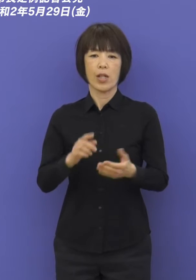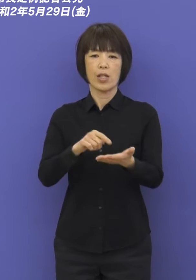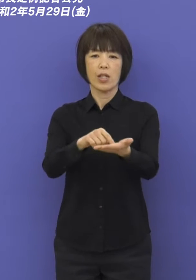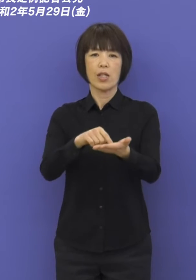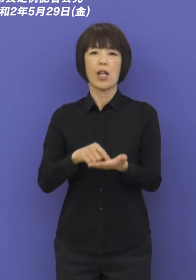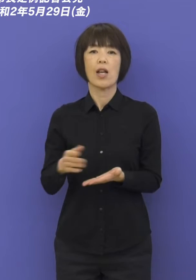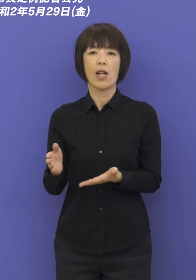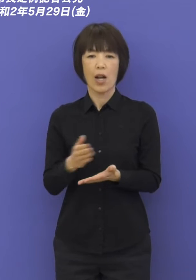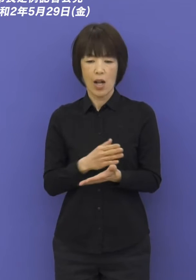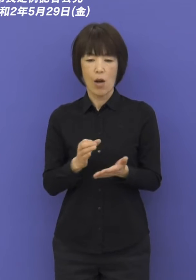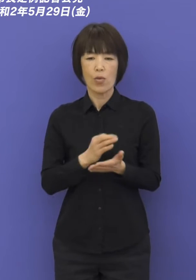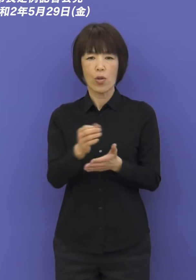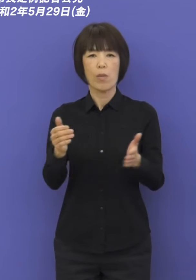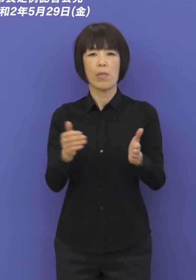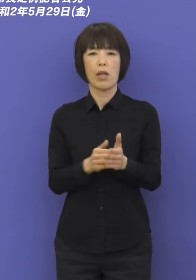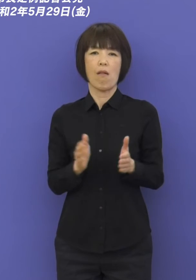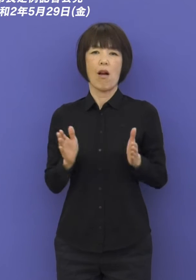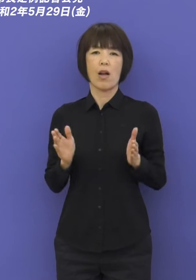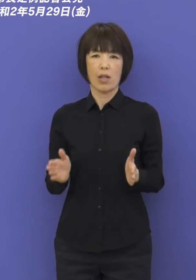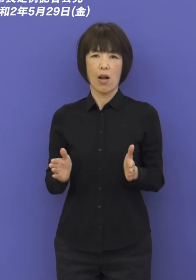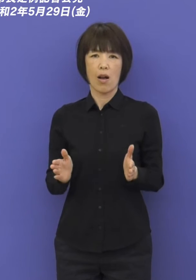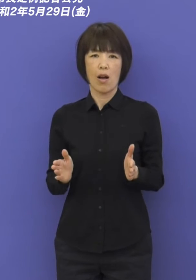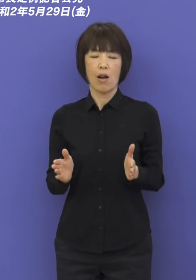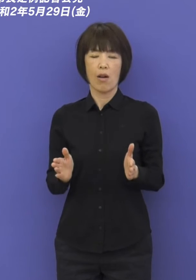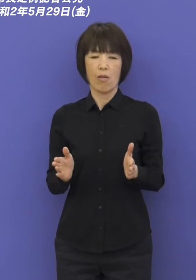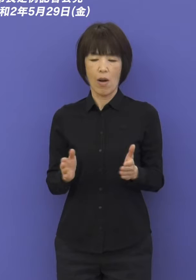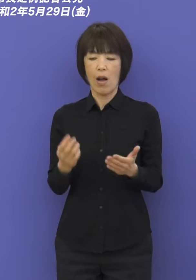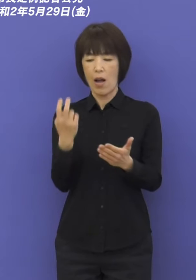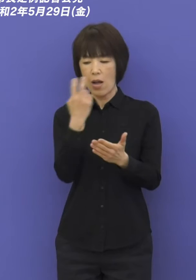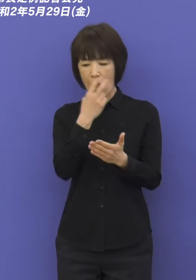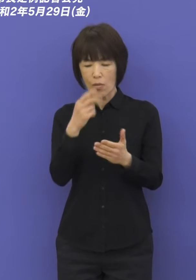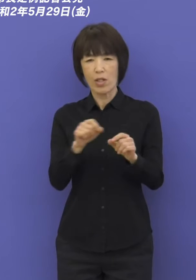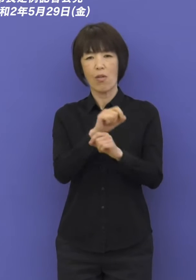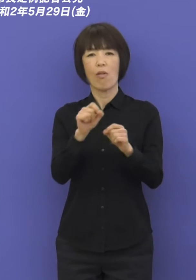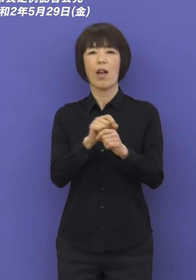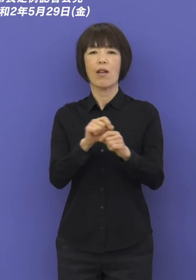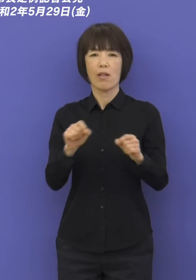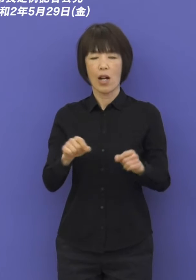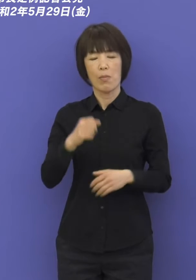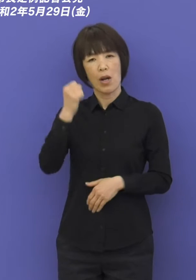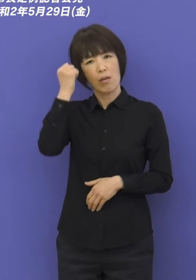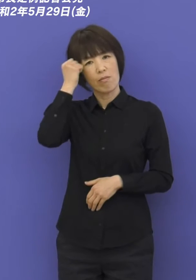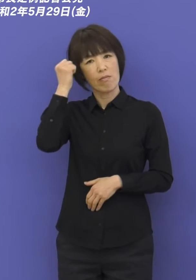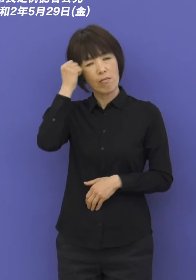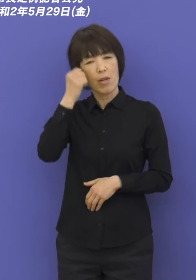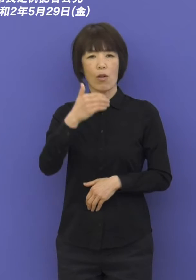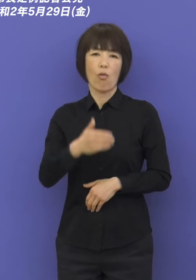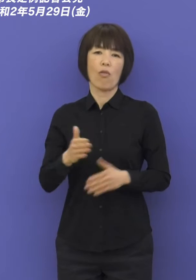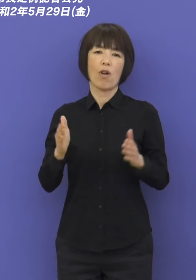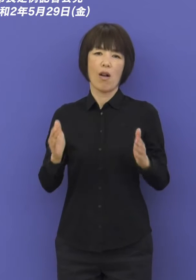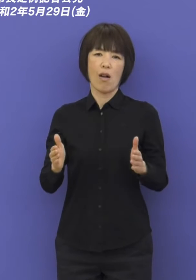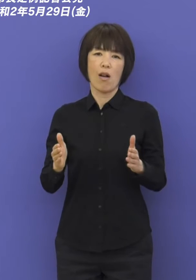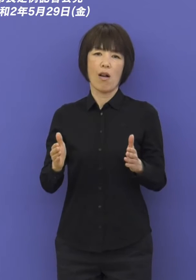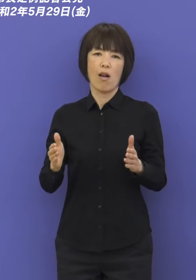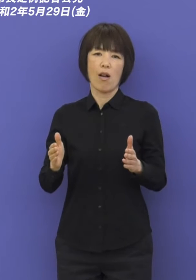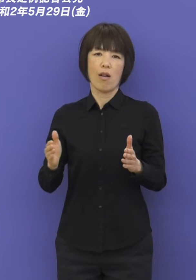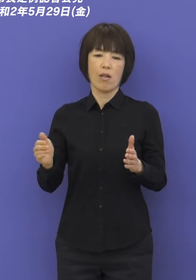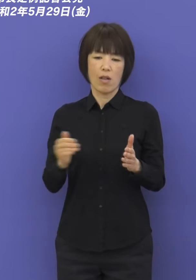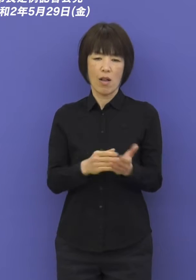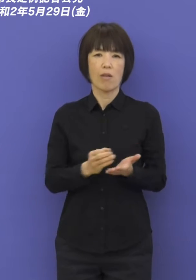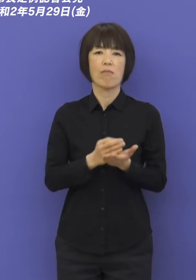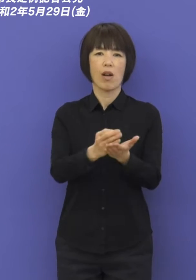申請書到達から振り込みまでの期間については、申請書類に不備のない場合、おおむね9日間程度